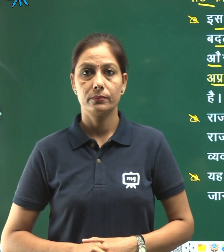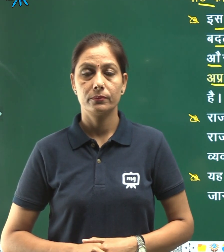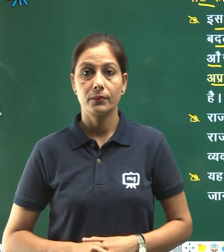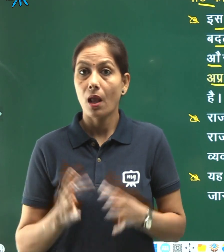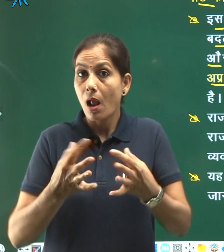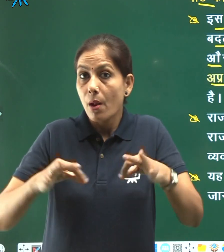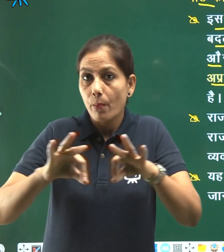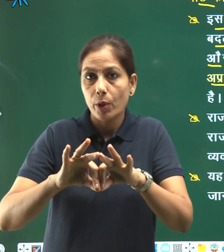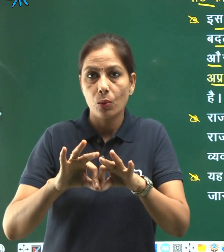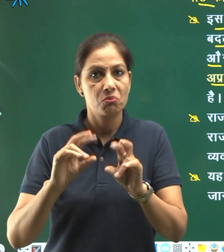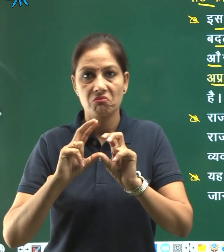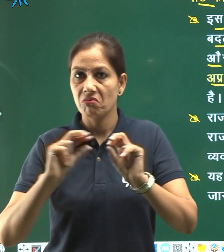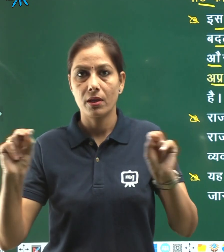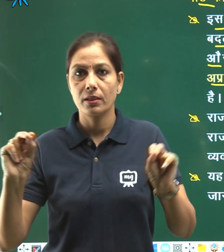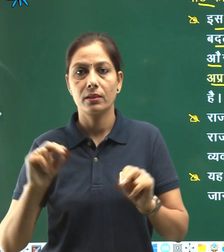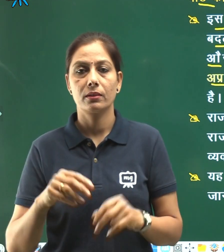अप्रासंगिक होने की